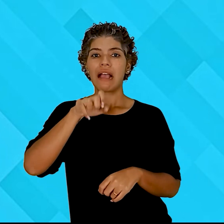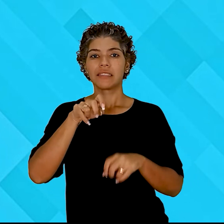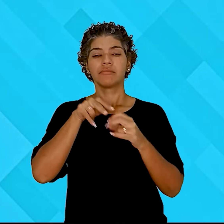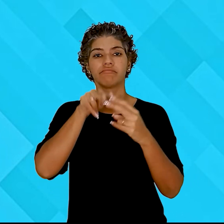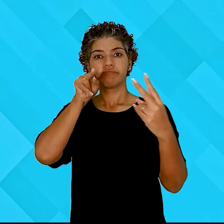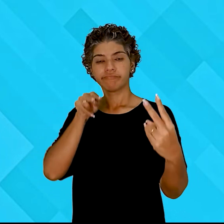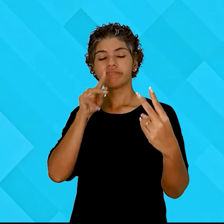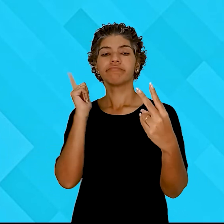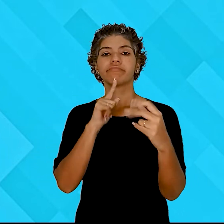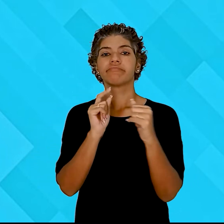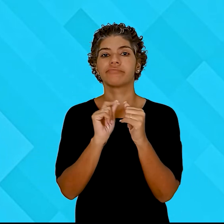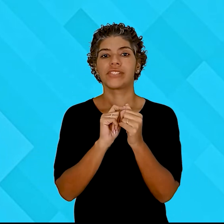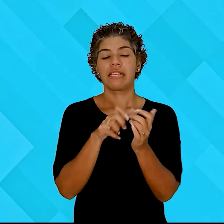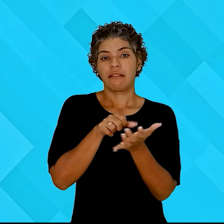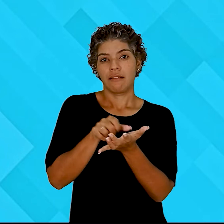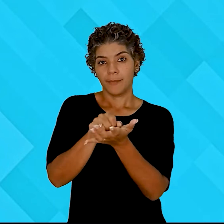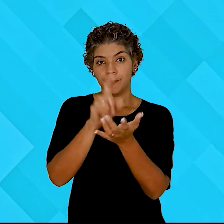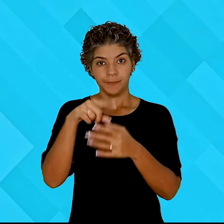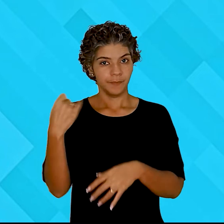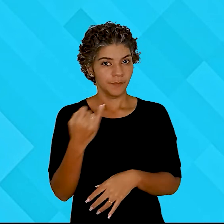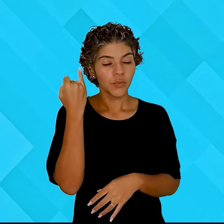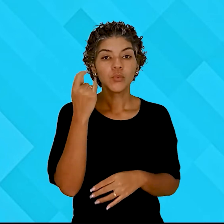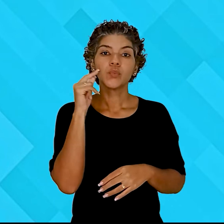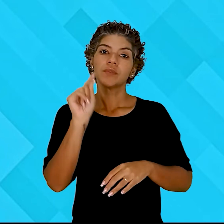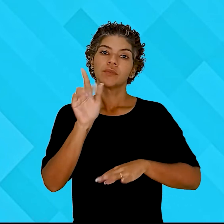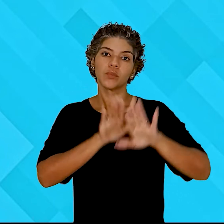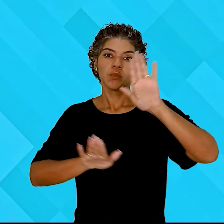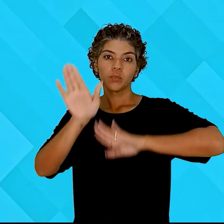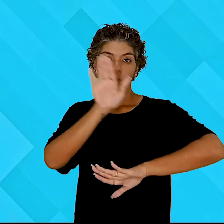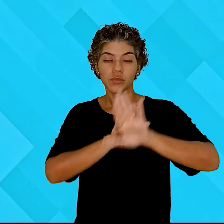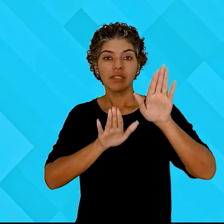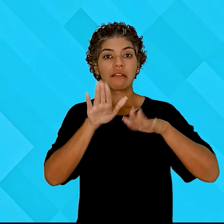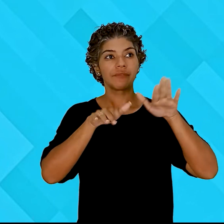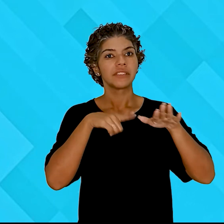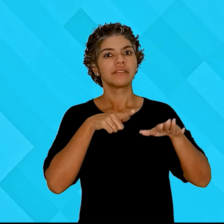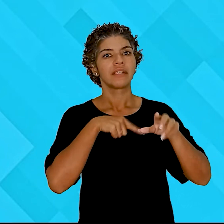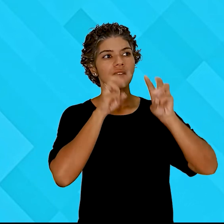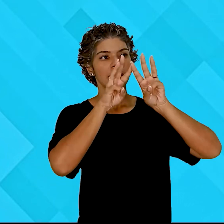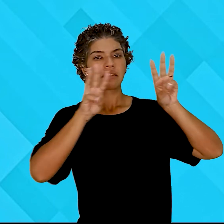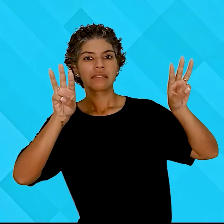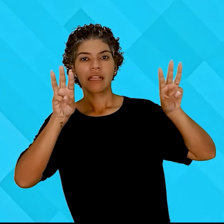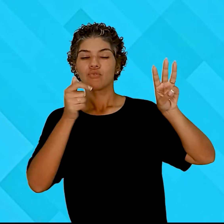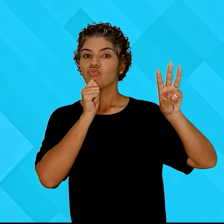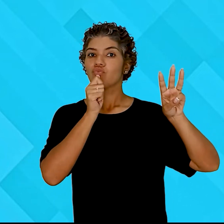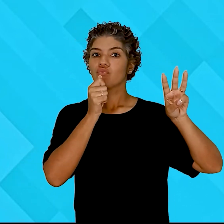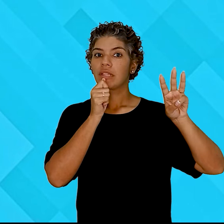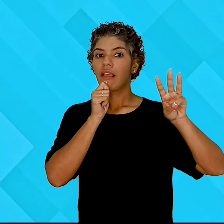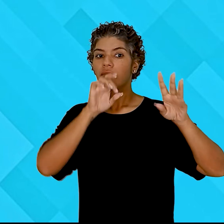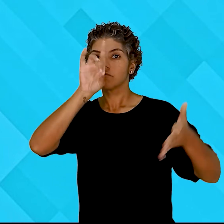um cadastro, é sempre importante tomar cuidado com os sites onde você onde você se direciona para abrir o